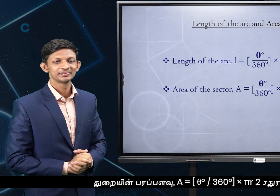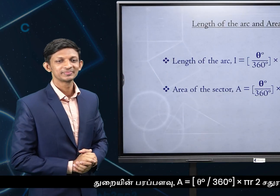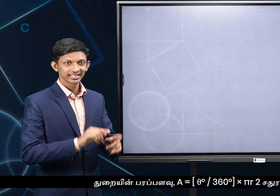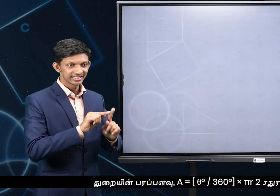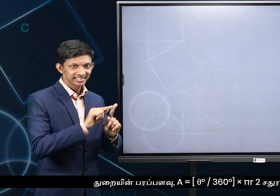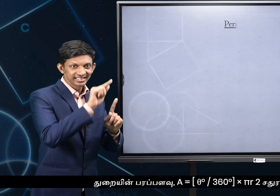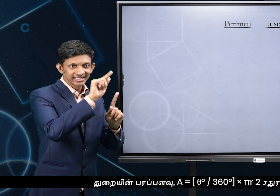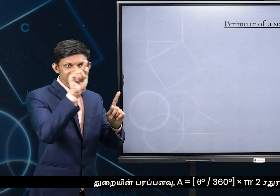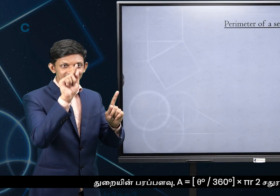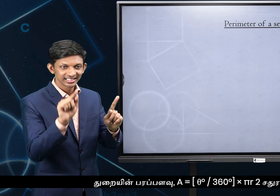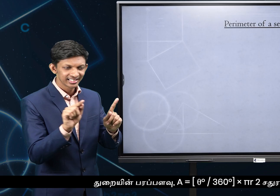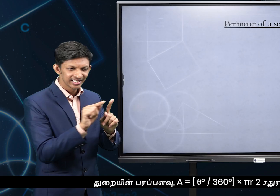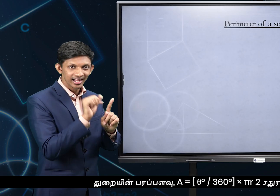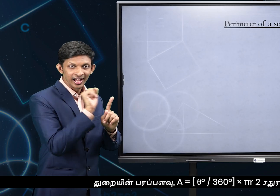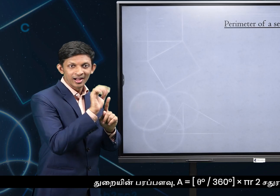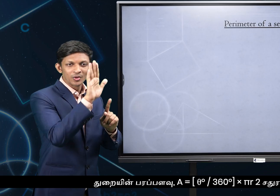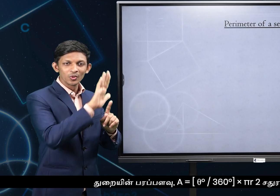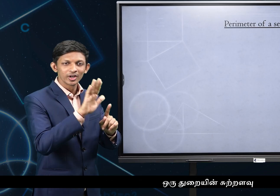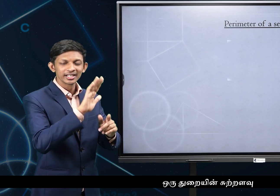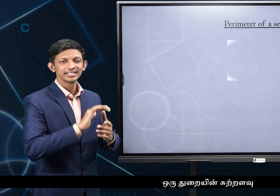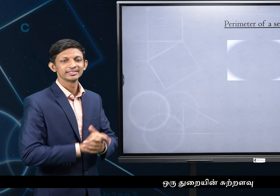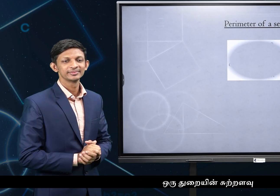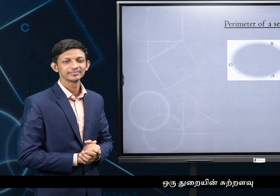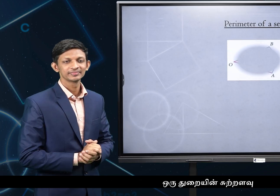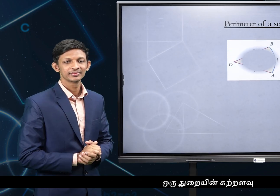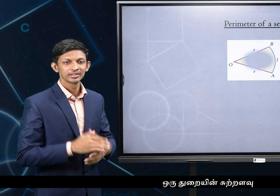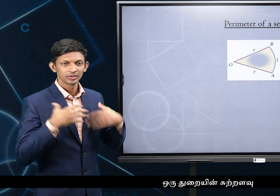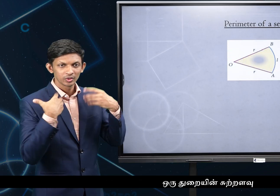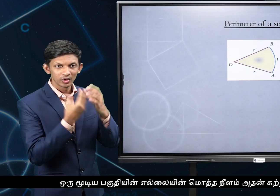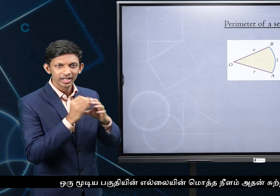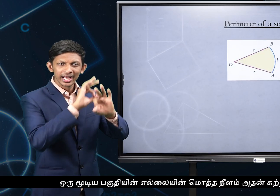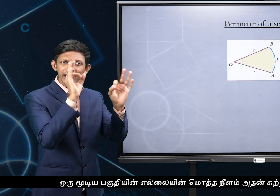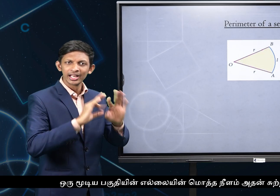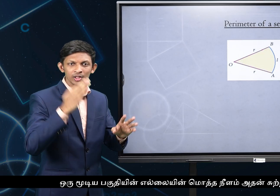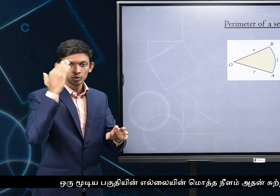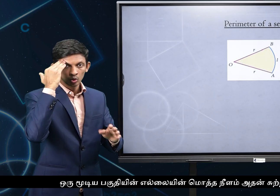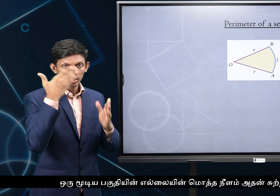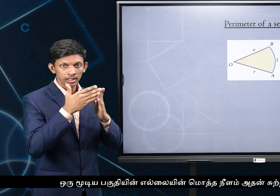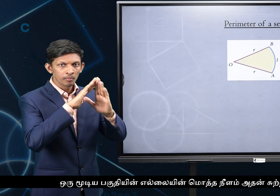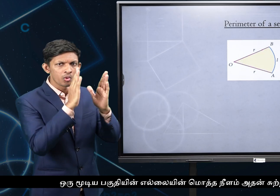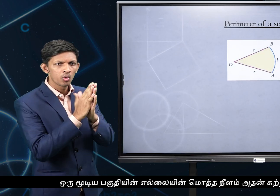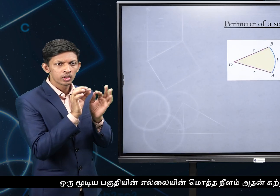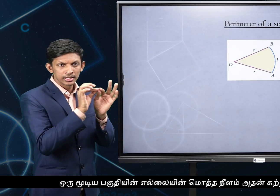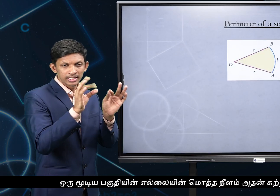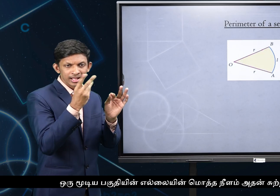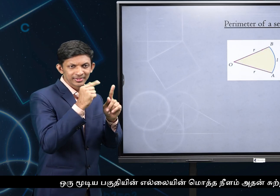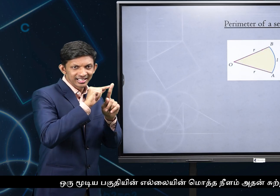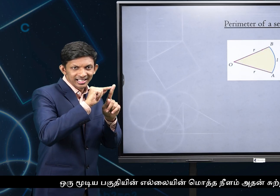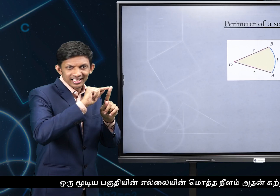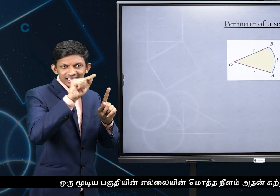கீழ் 360° பெருக்கல் ஒரு துறையின் சுற்றளவு. ஒரு மூடிய பகுதியின் எல்லையின் மொத்த